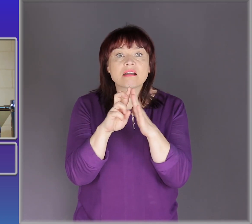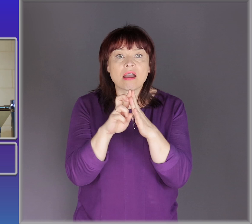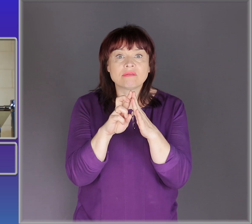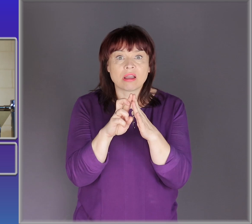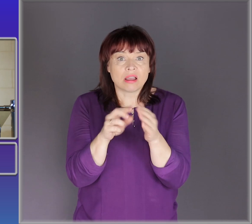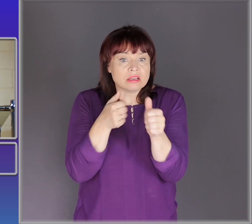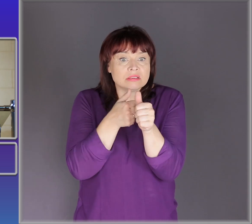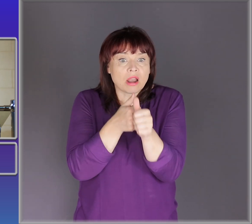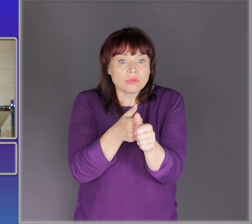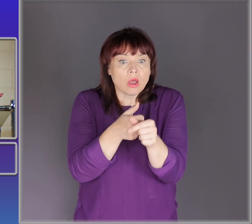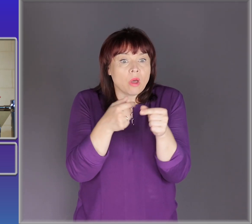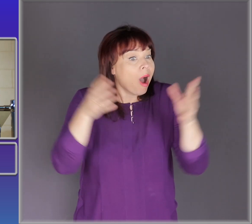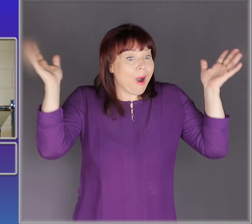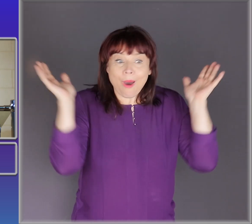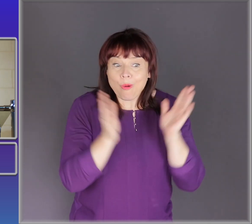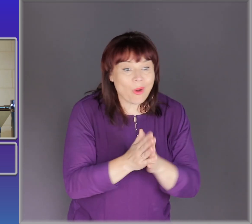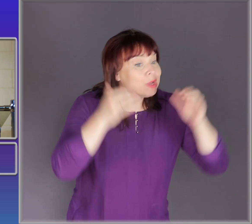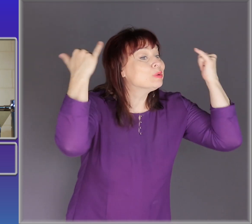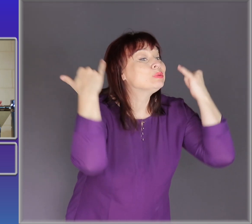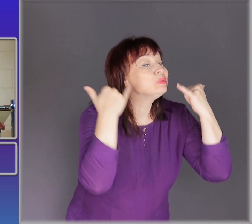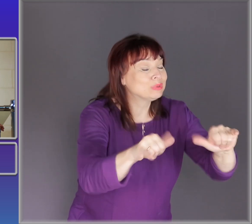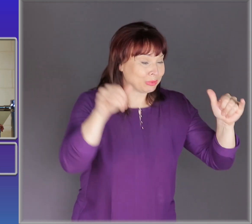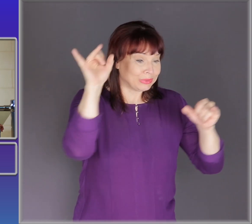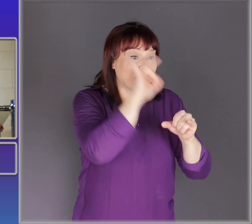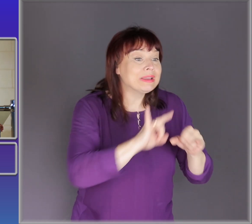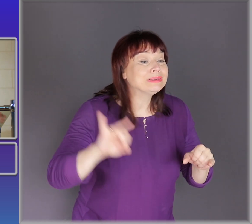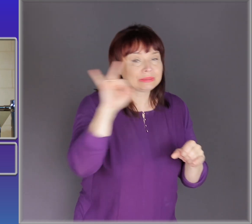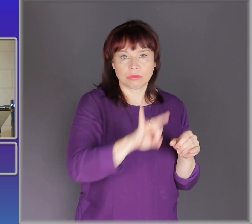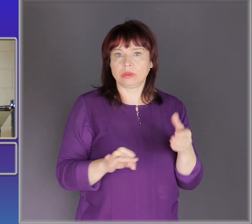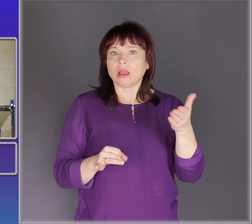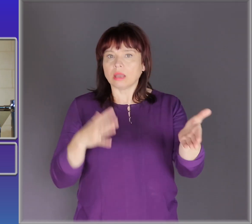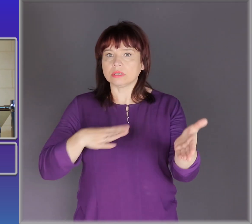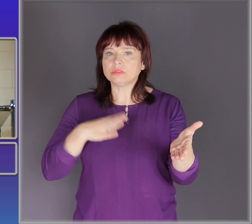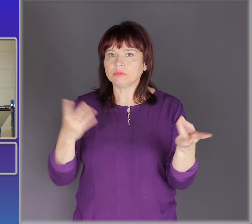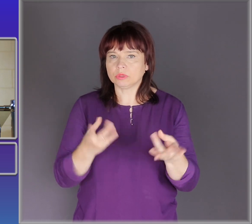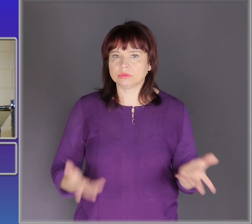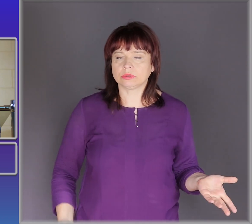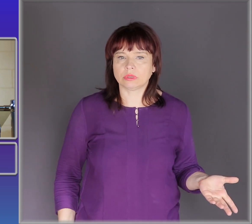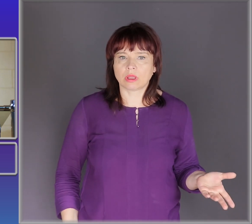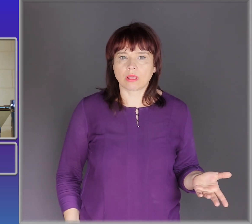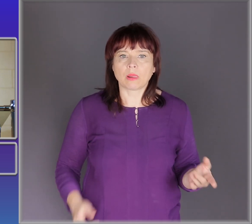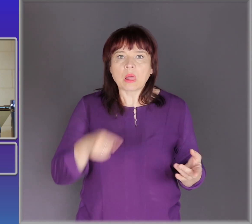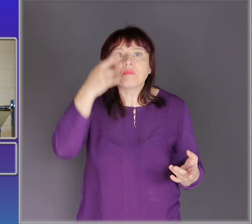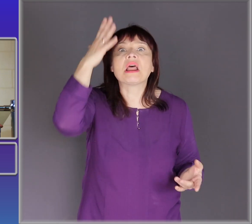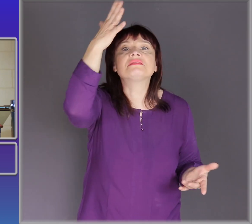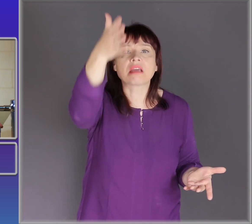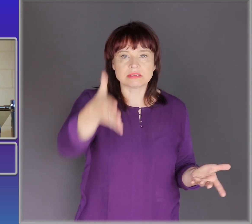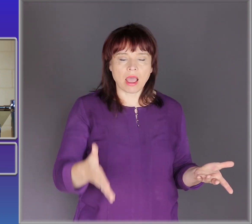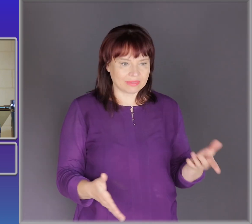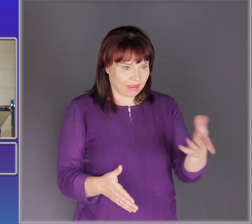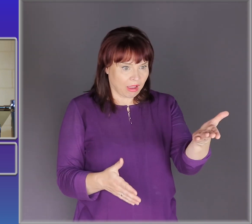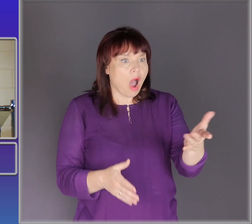слепо следуют любому чуду любой истории любому предсказанию любому